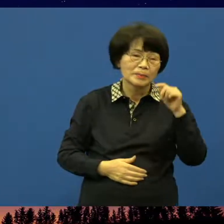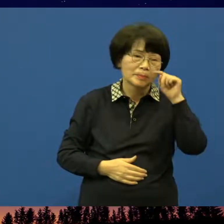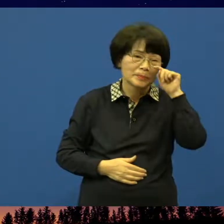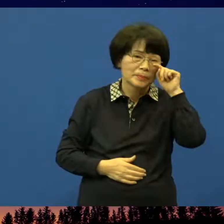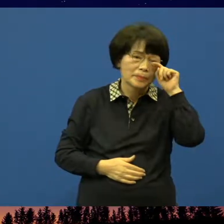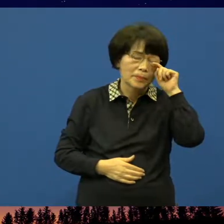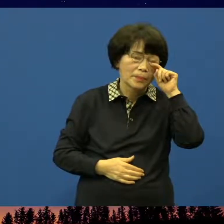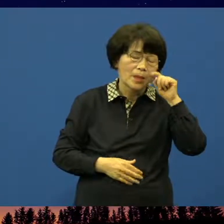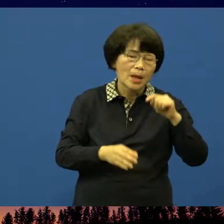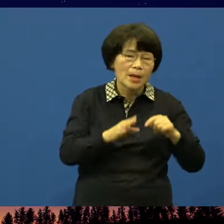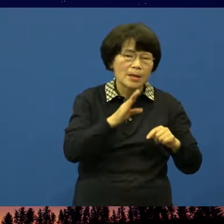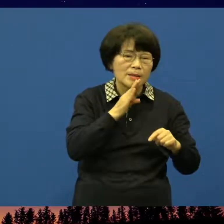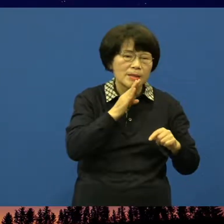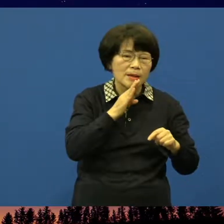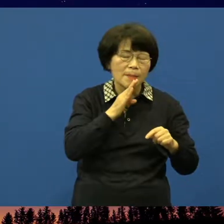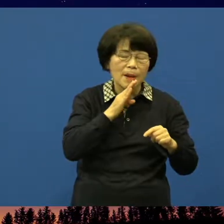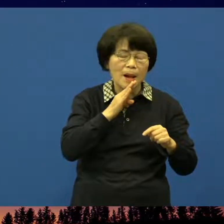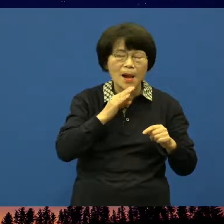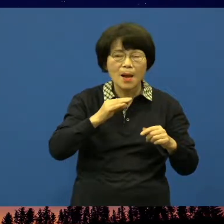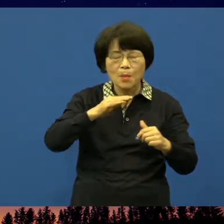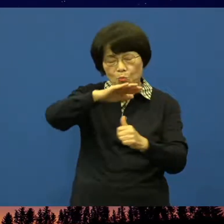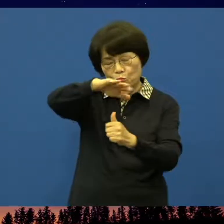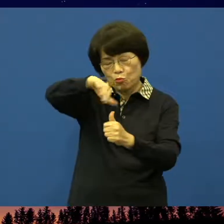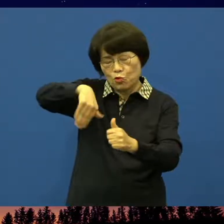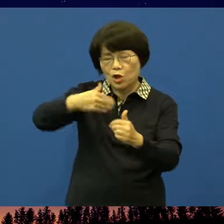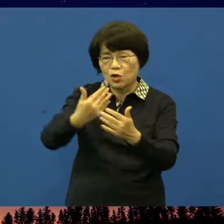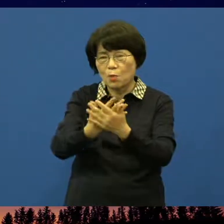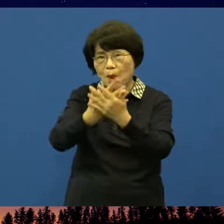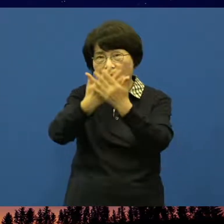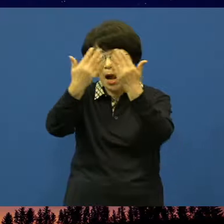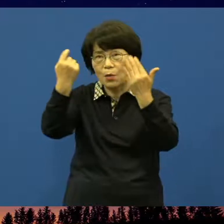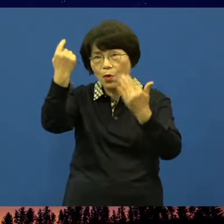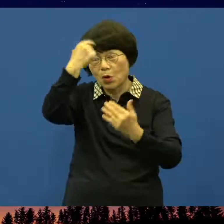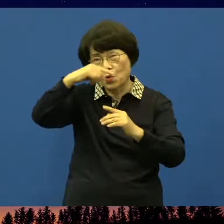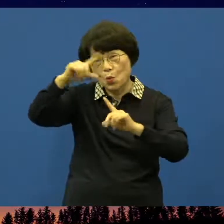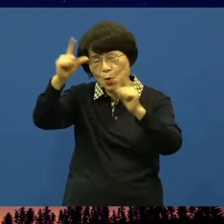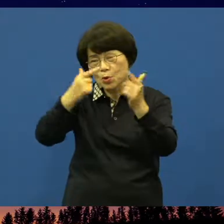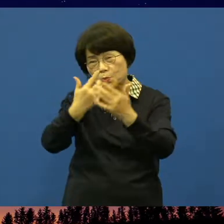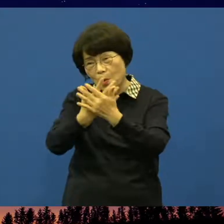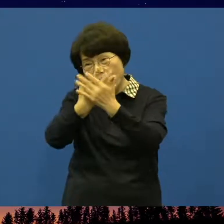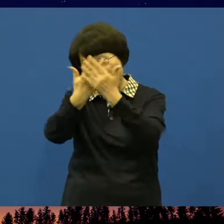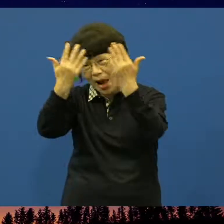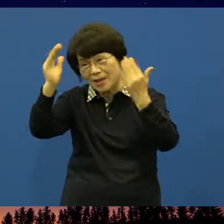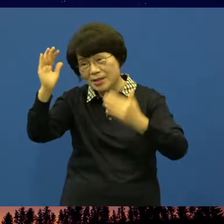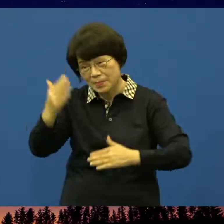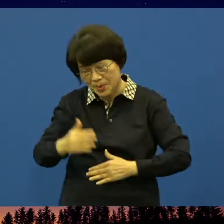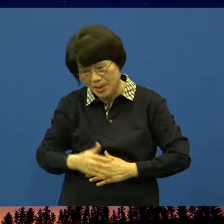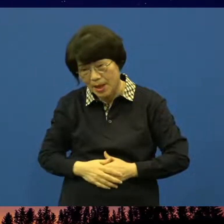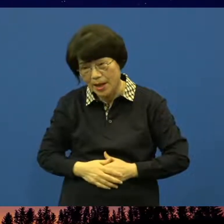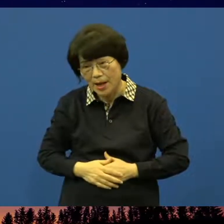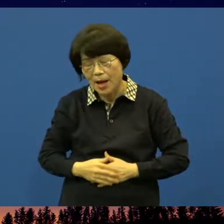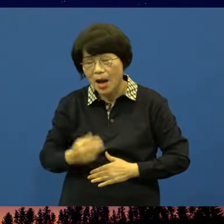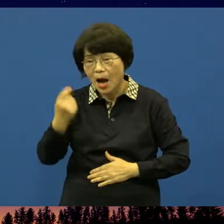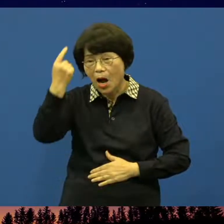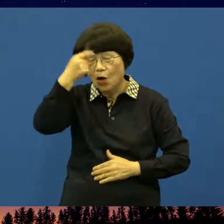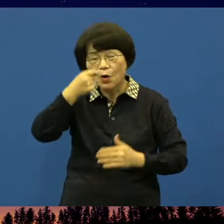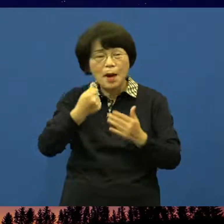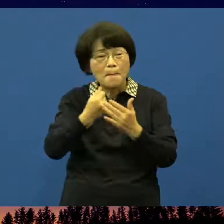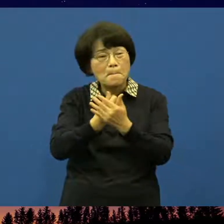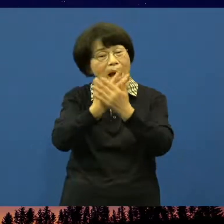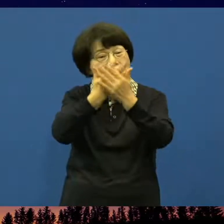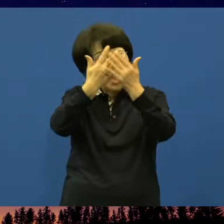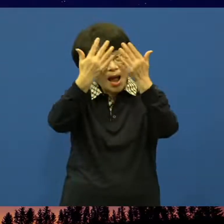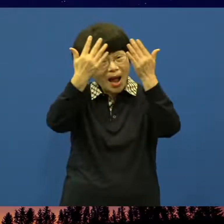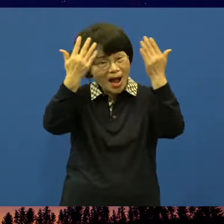그러니까 얼마나 밝아요, 여러분? 밝아요. 굉장히 밝아요. 지금도 굉장히 밝죠? 이렇게 얼굴이 밝아지는 거죠.